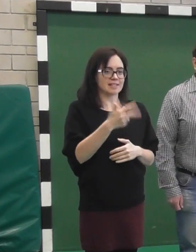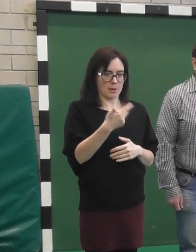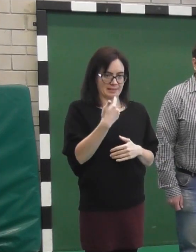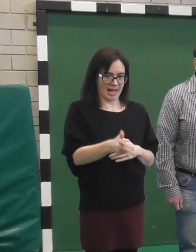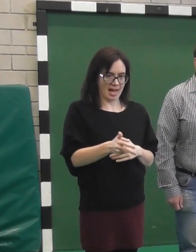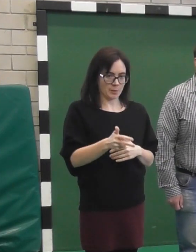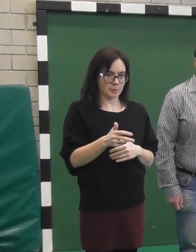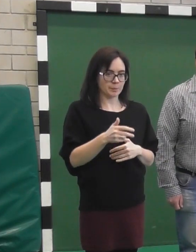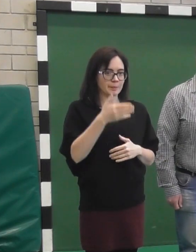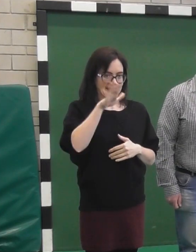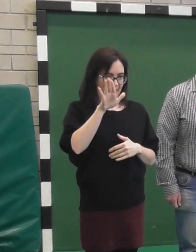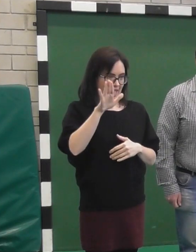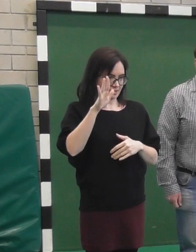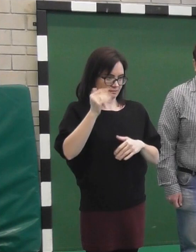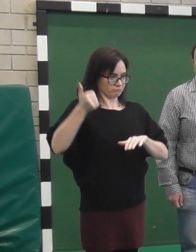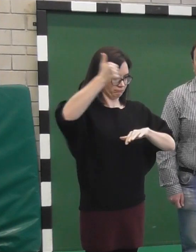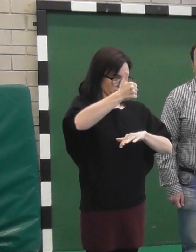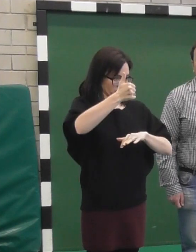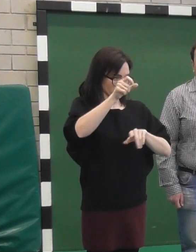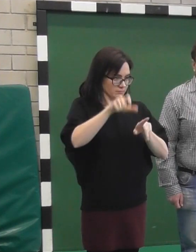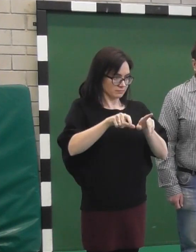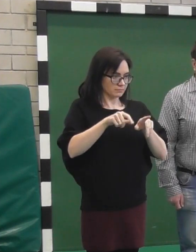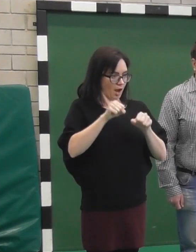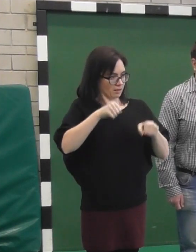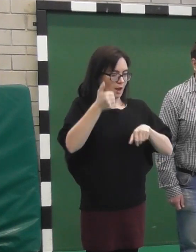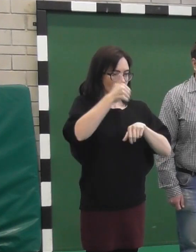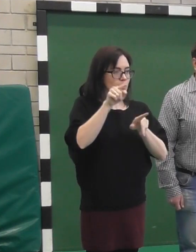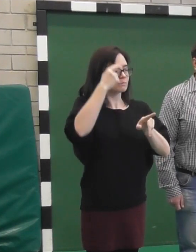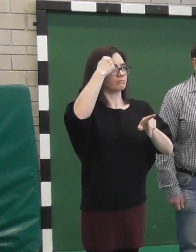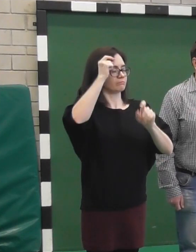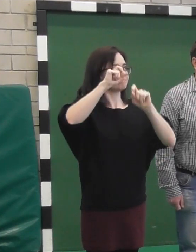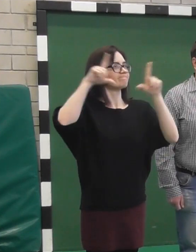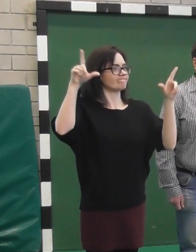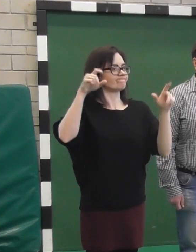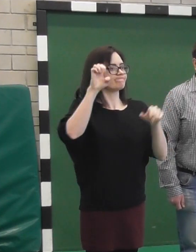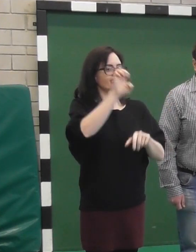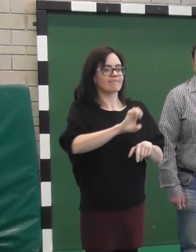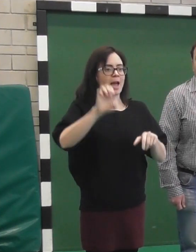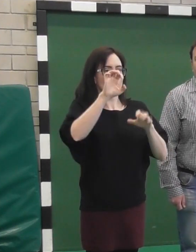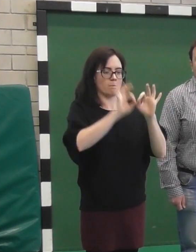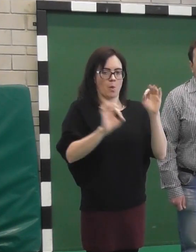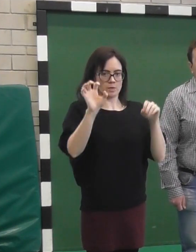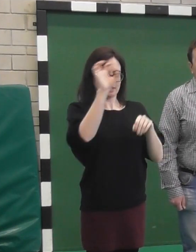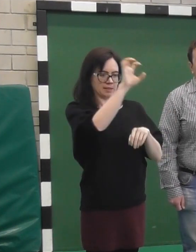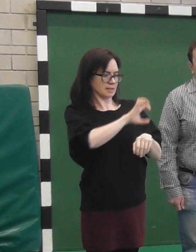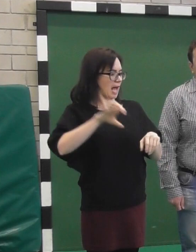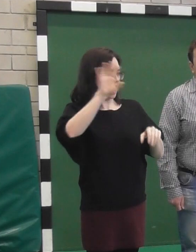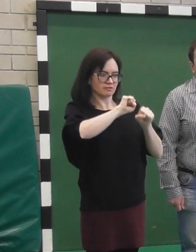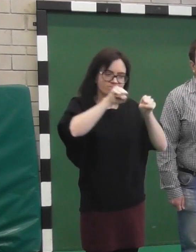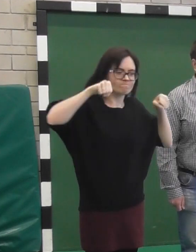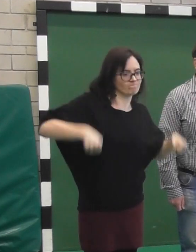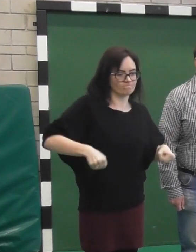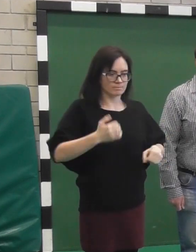1933-ban jutott hatalomra Hitler, akinek az elképzelései között szerepelt, hogy Európa országait leigázza,